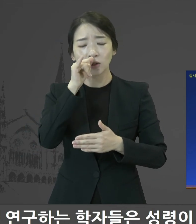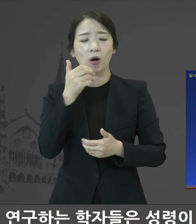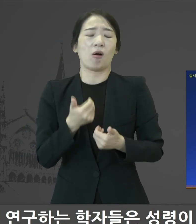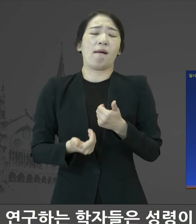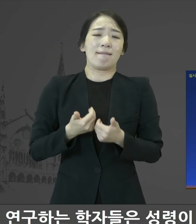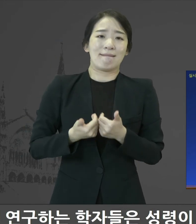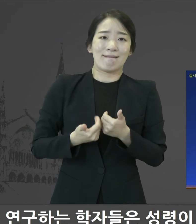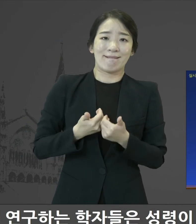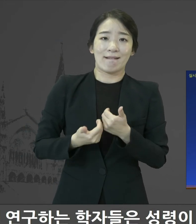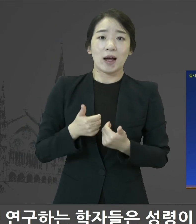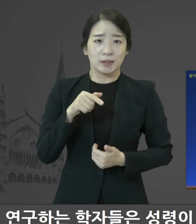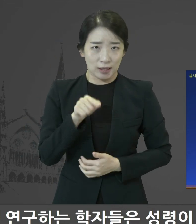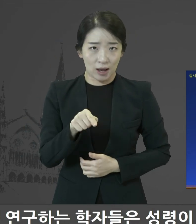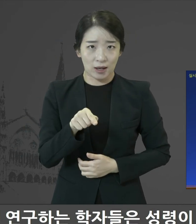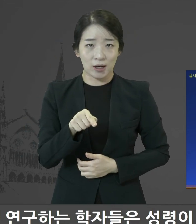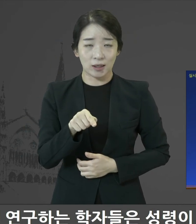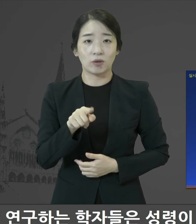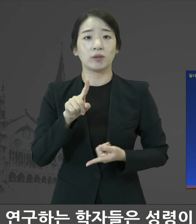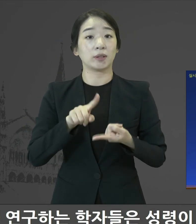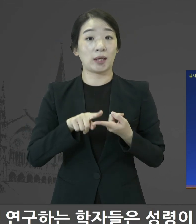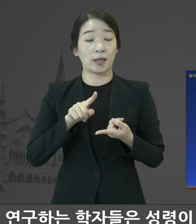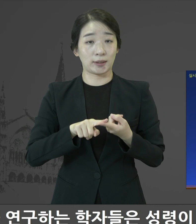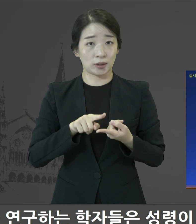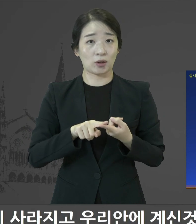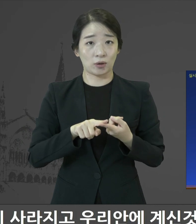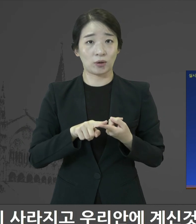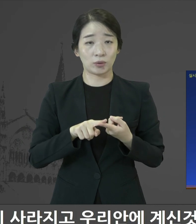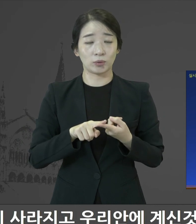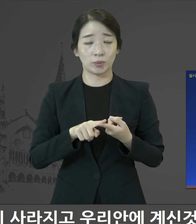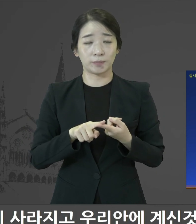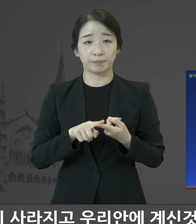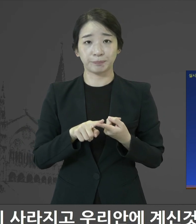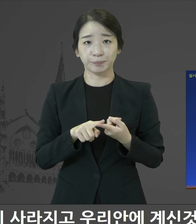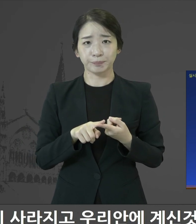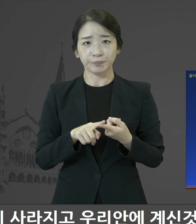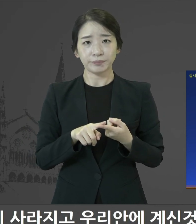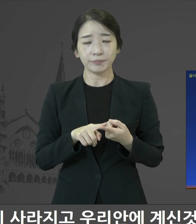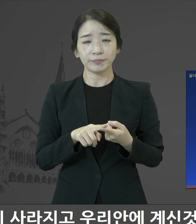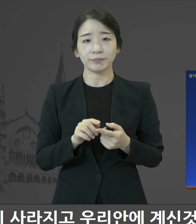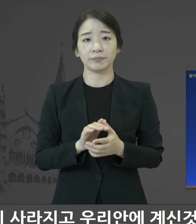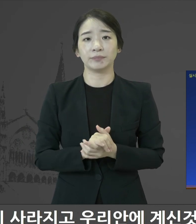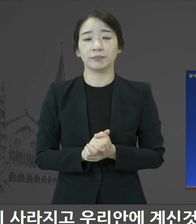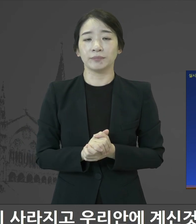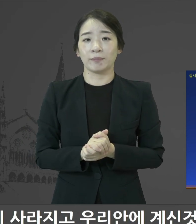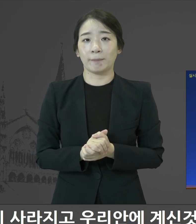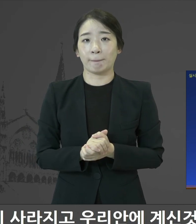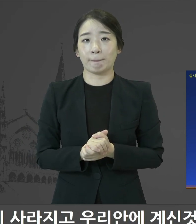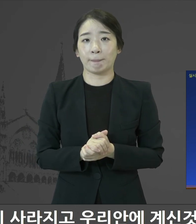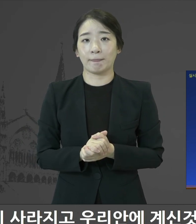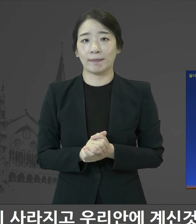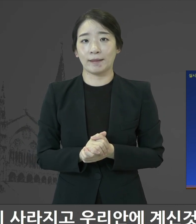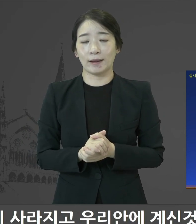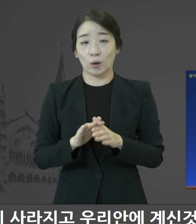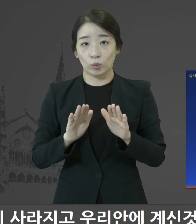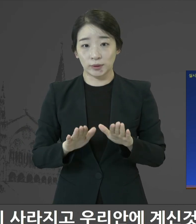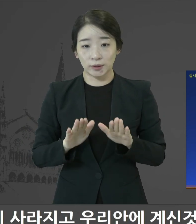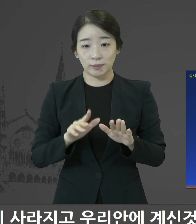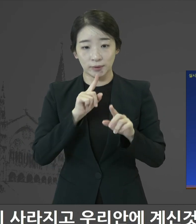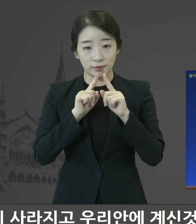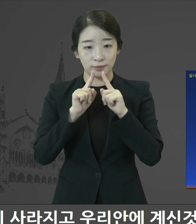말씀도 굉장히 의미 있는 해석이라고 봅니다. 그런데 저는 이 부분을